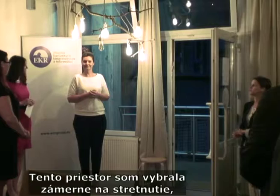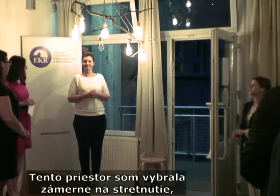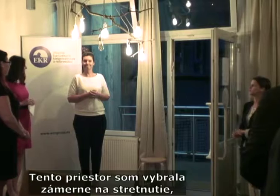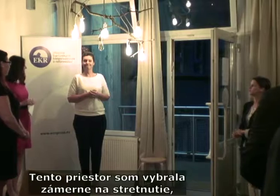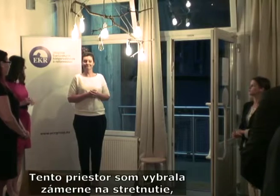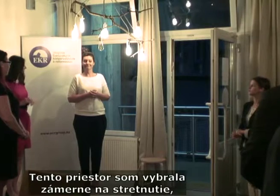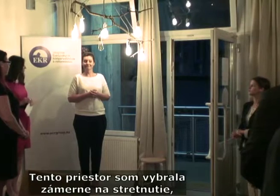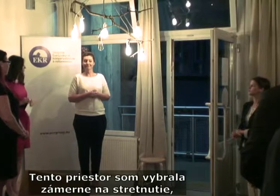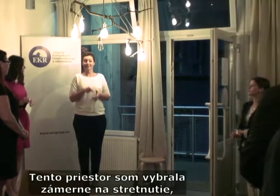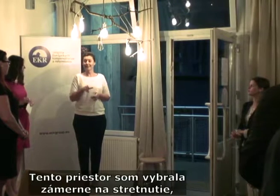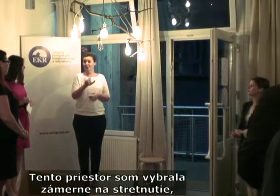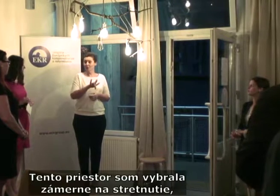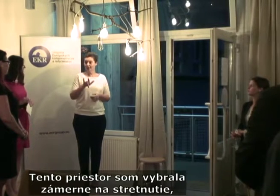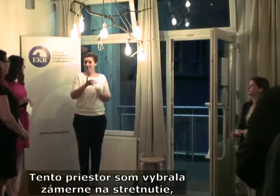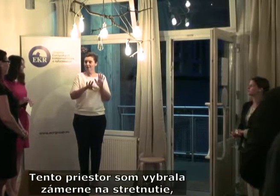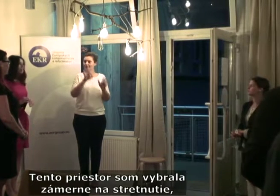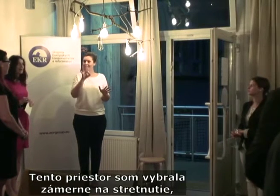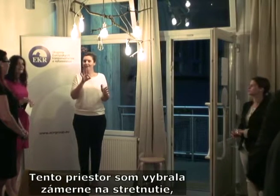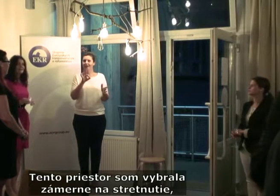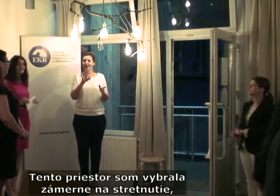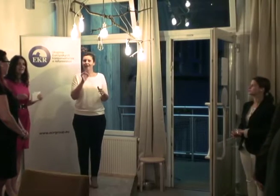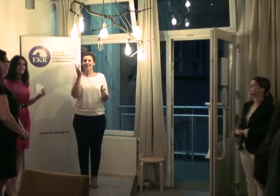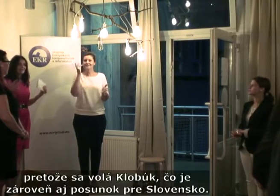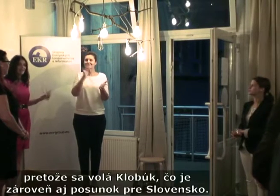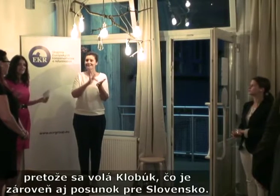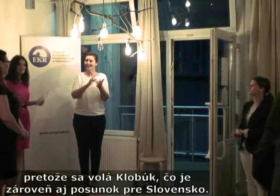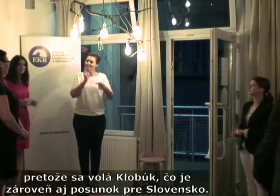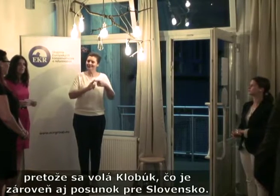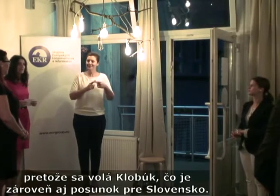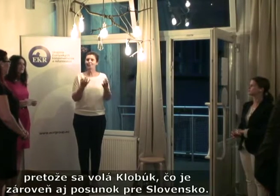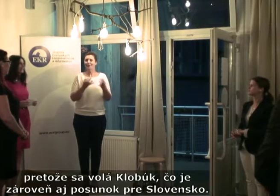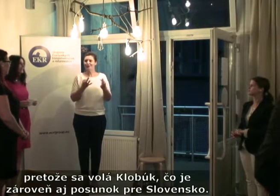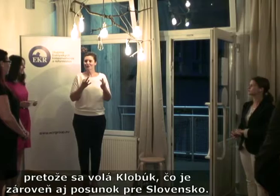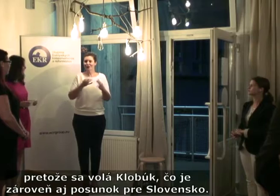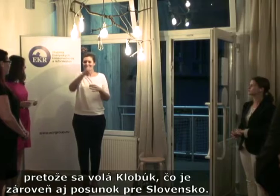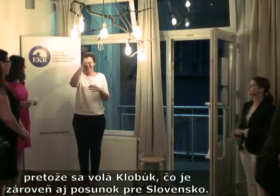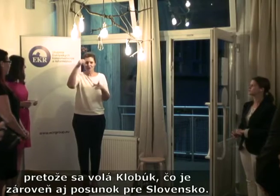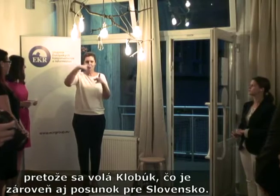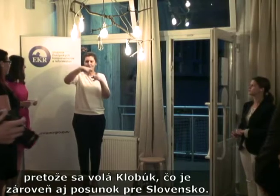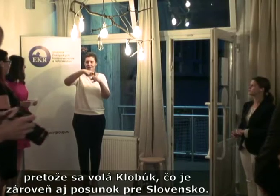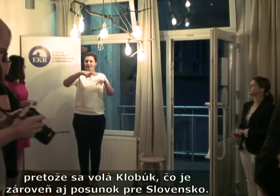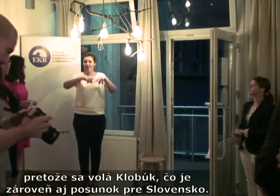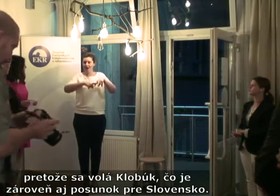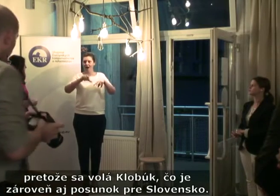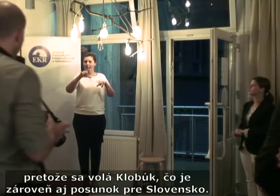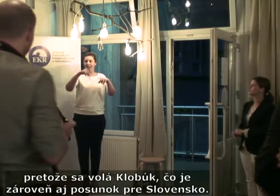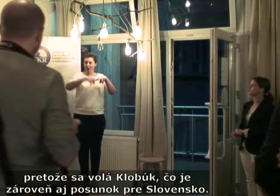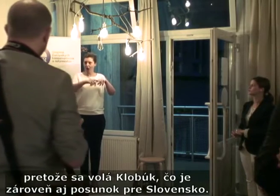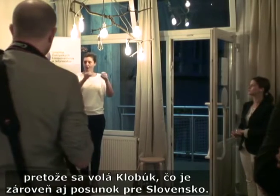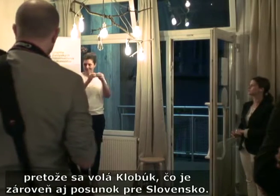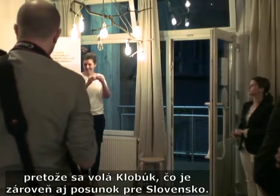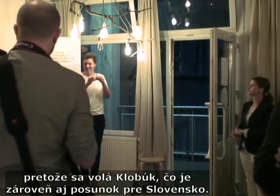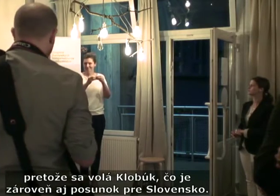vybrala zámerne na stretnutie, pretože má taký aj názov, volá sa Kalap.